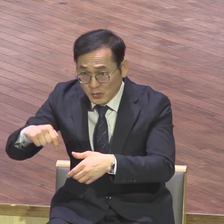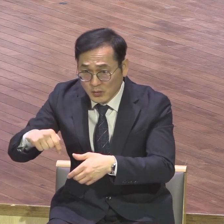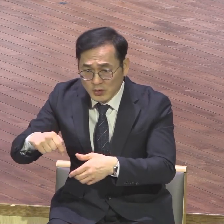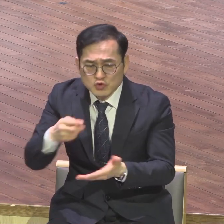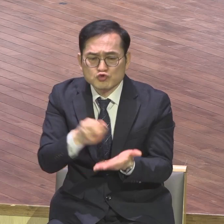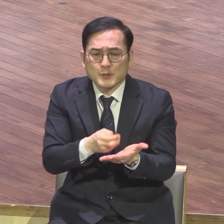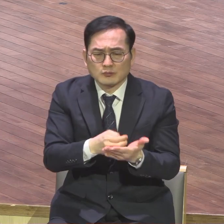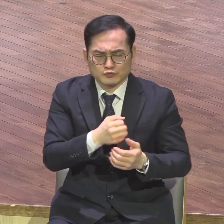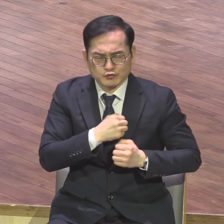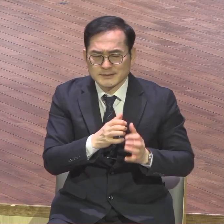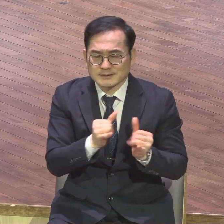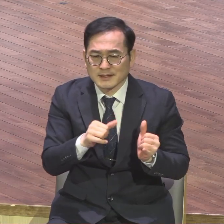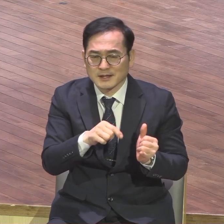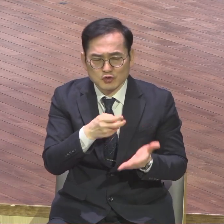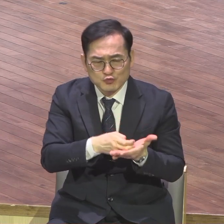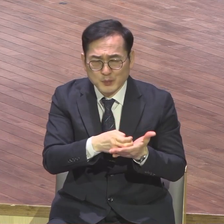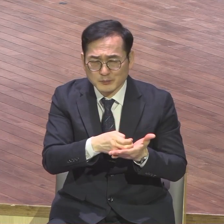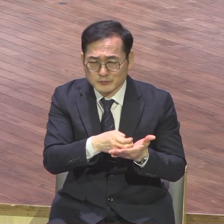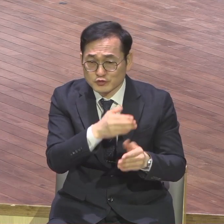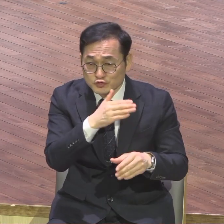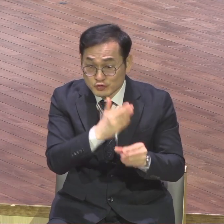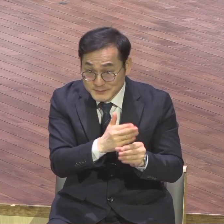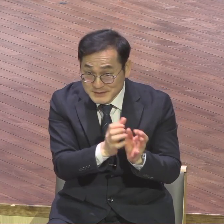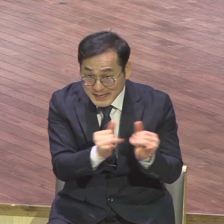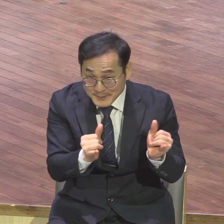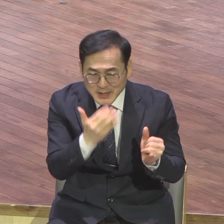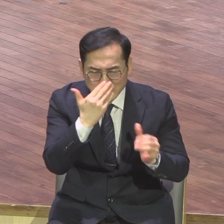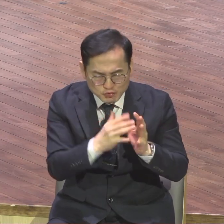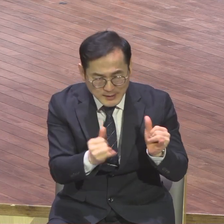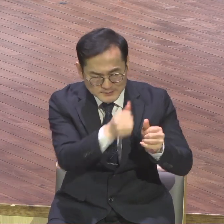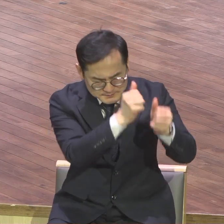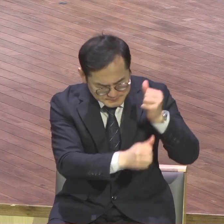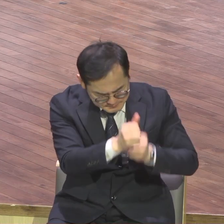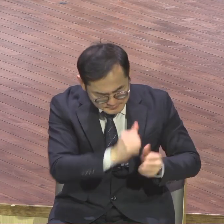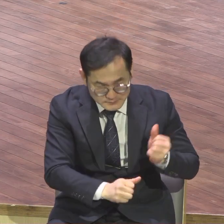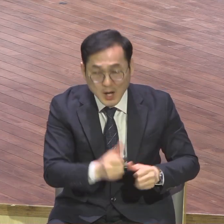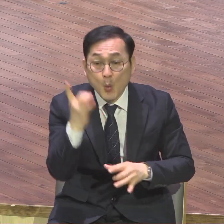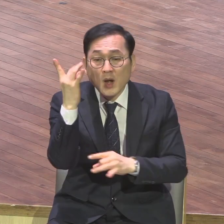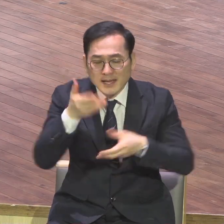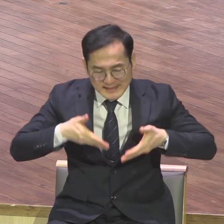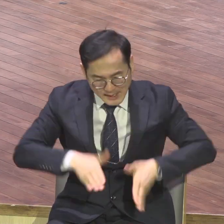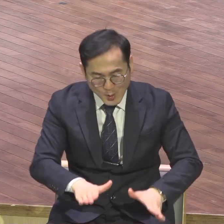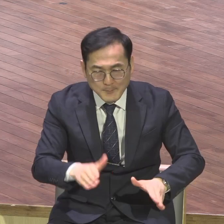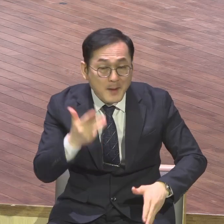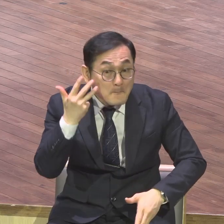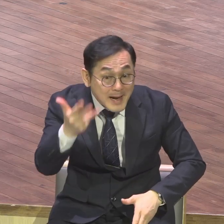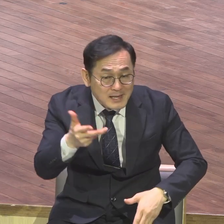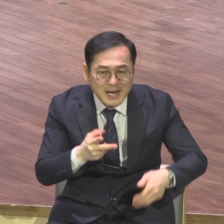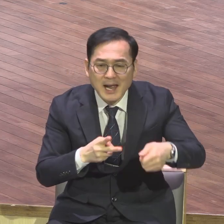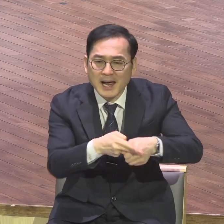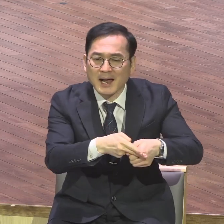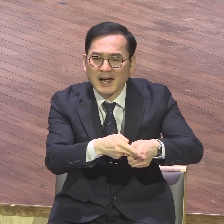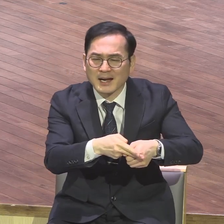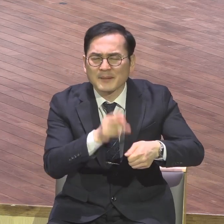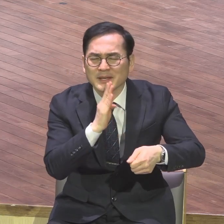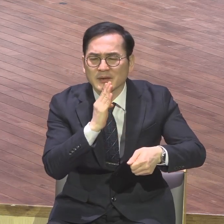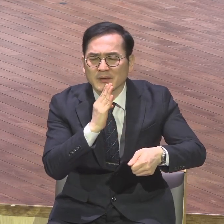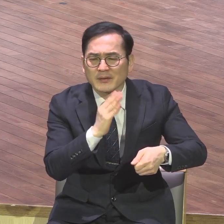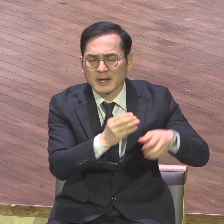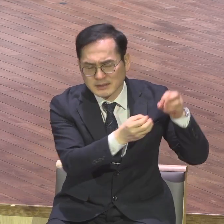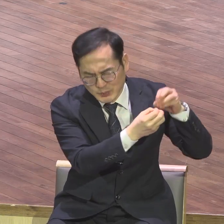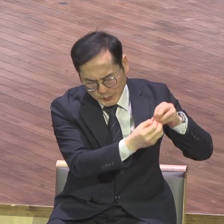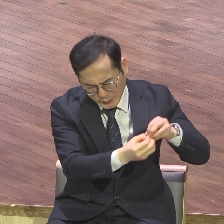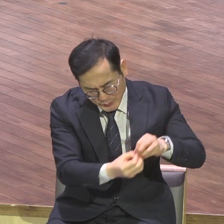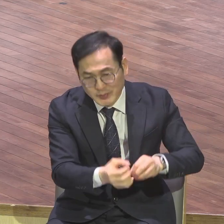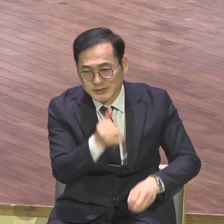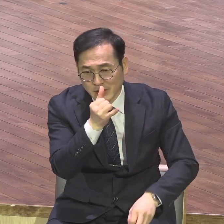율법주의자들은 받은 거예요. 왜? 유대인 출신이니까. 유대인들은 태어나서 8일 만에 할례를 받는다고요. 그건 육신적 할례를 통해서